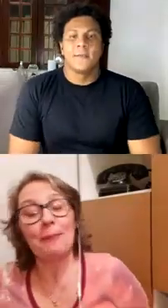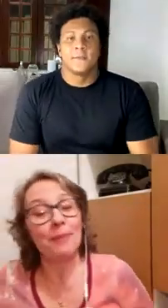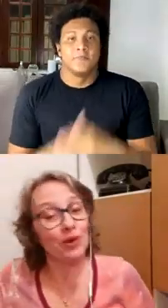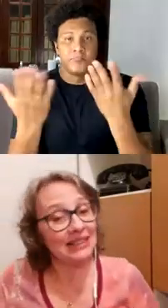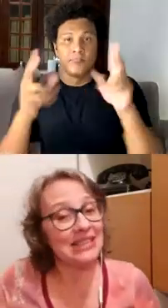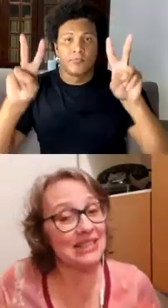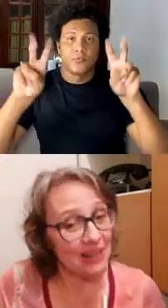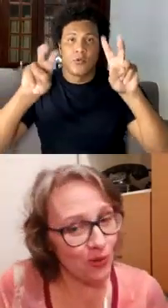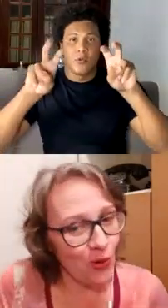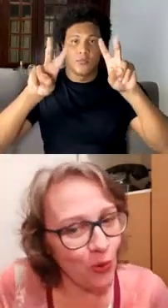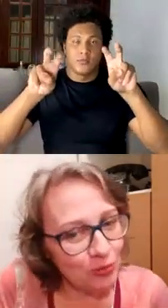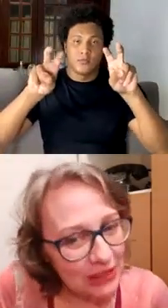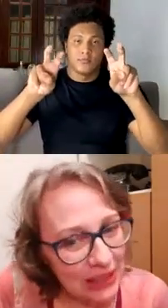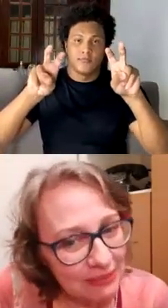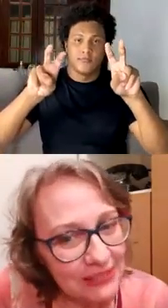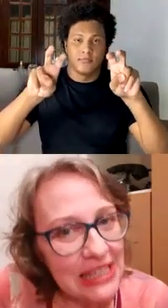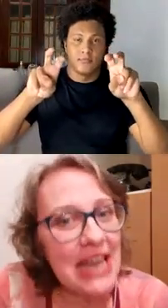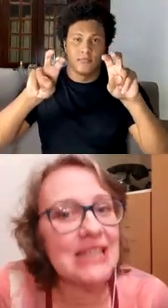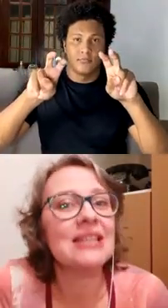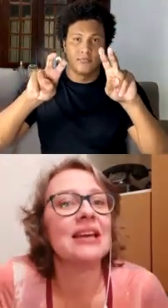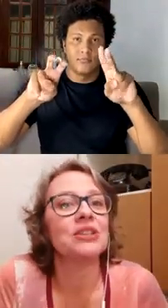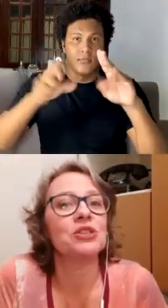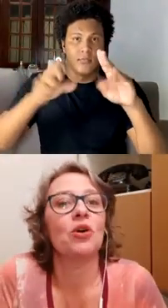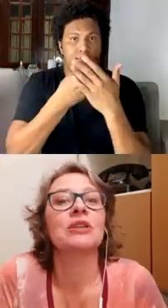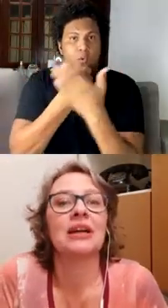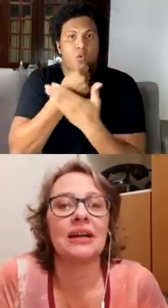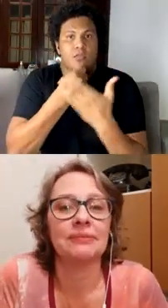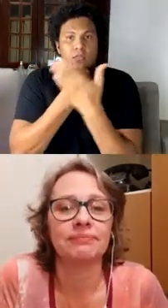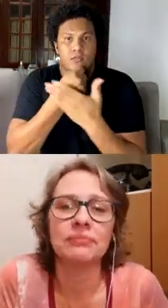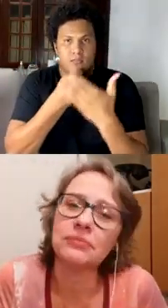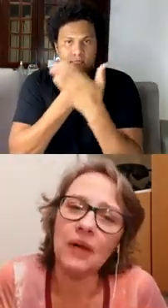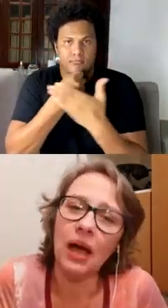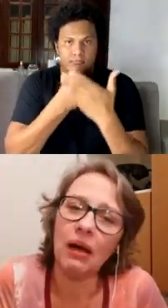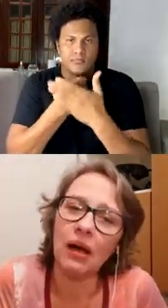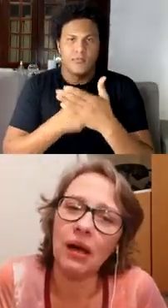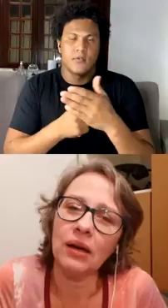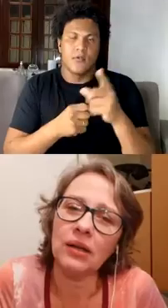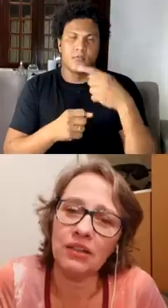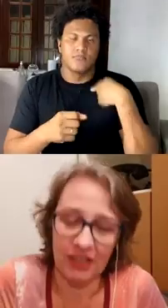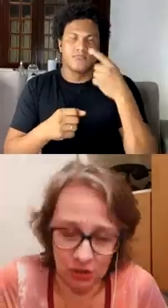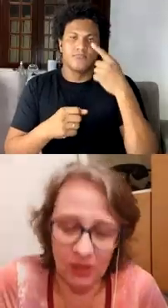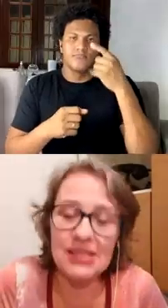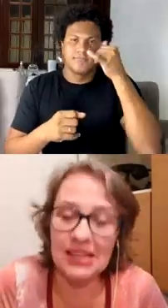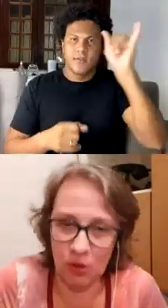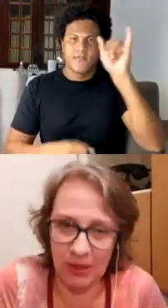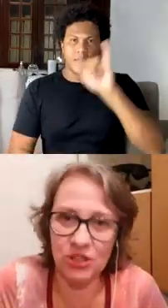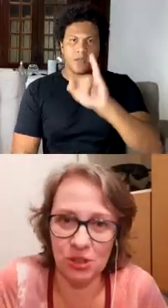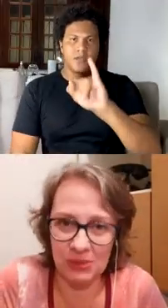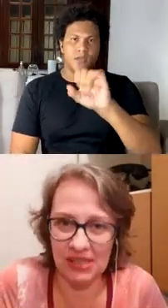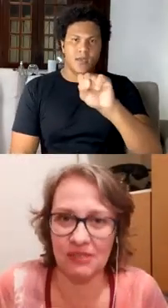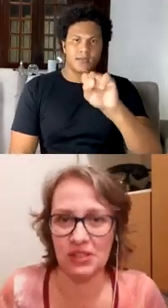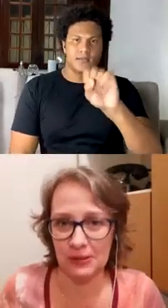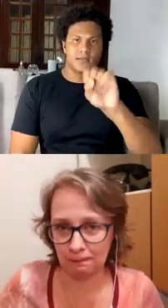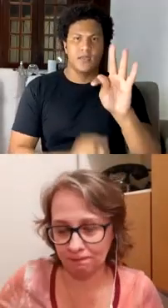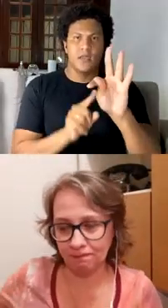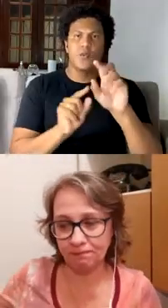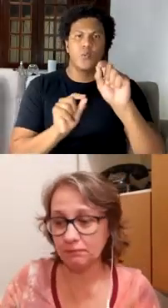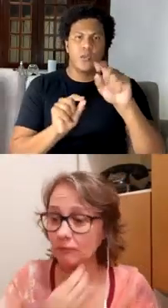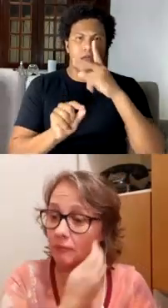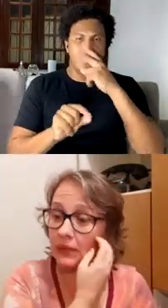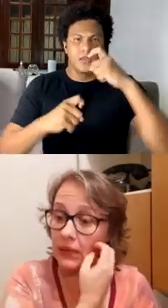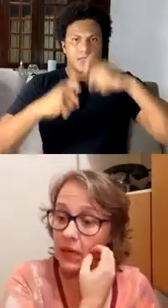Sobre proteção contra ISTs, contra infecções sexualmente transmissíveis.